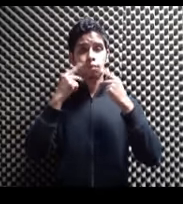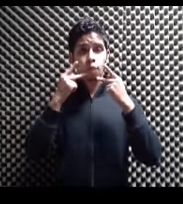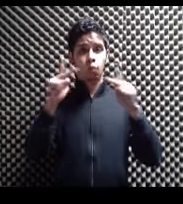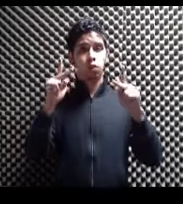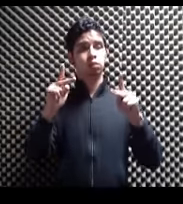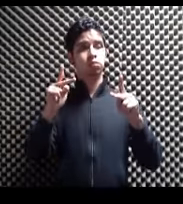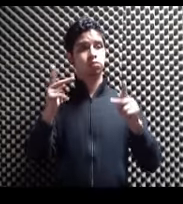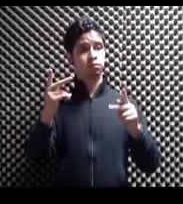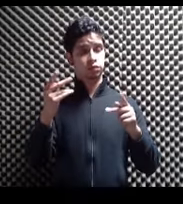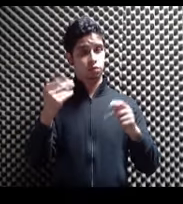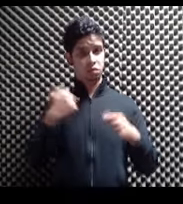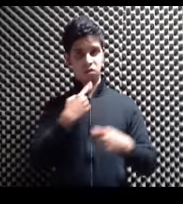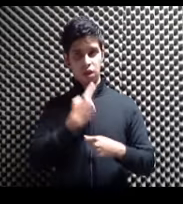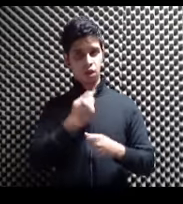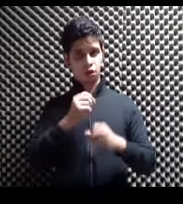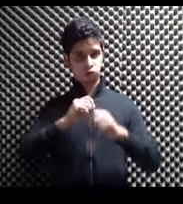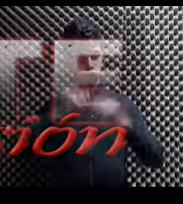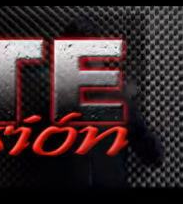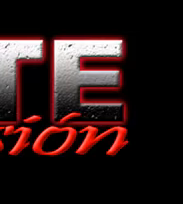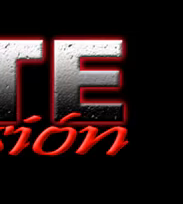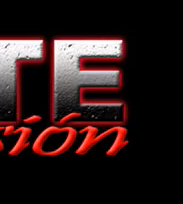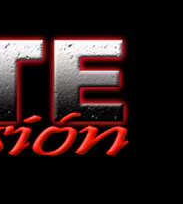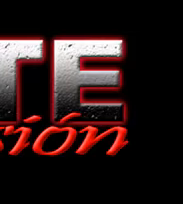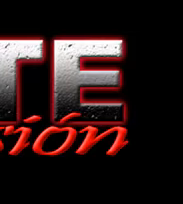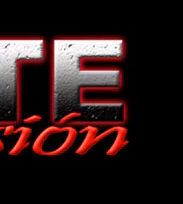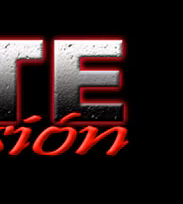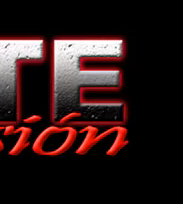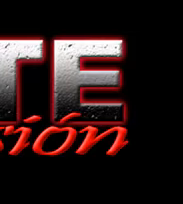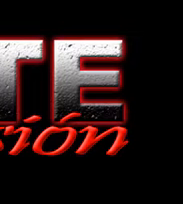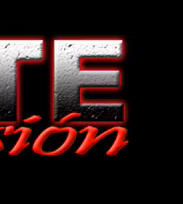A canga. Venimos ya.